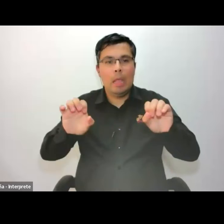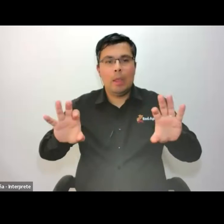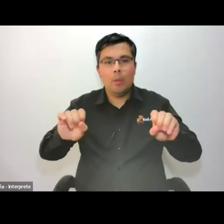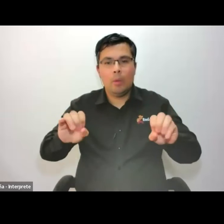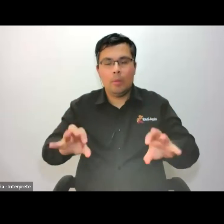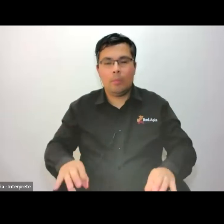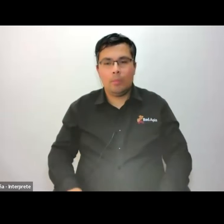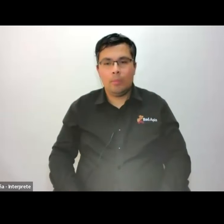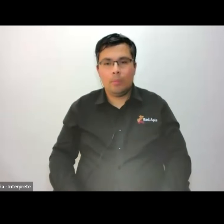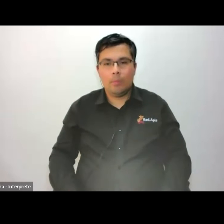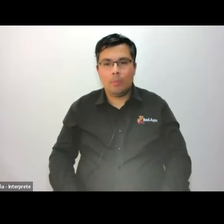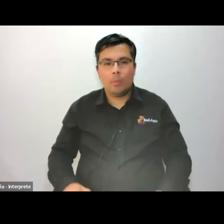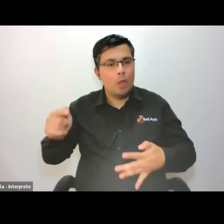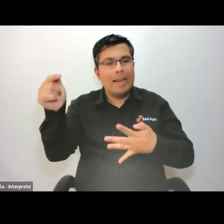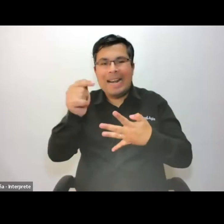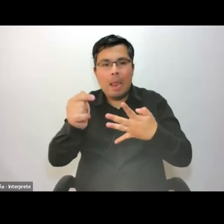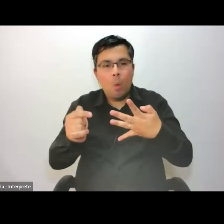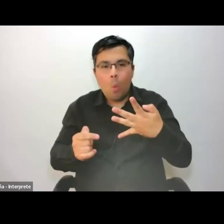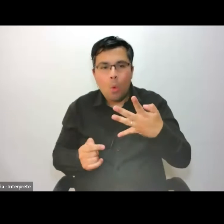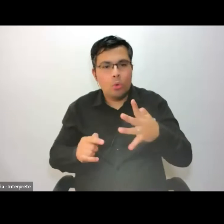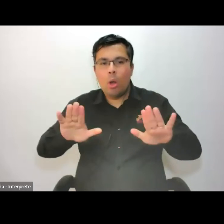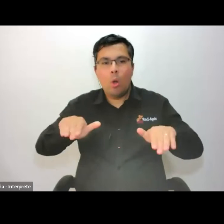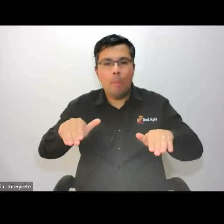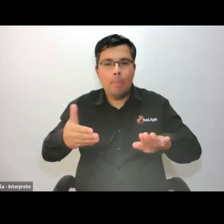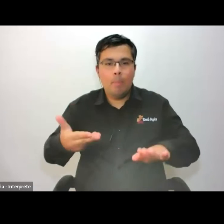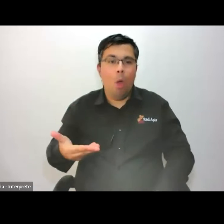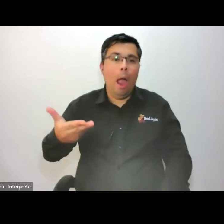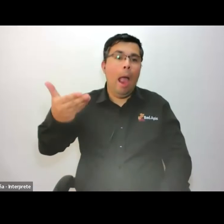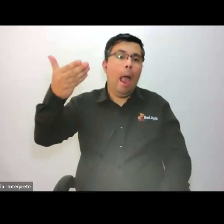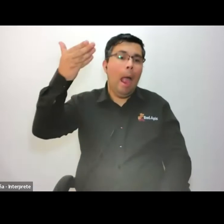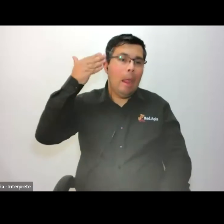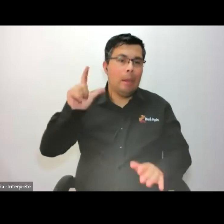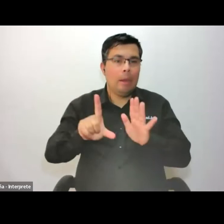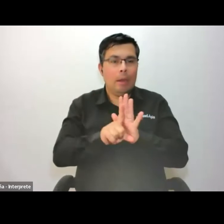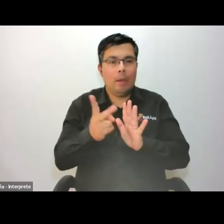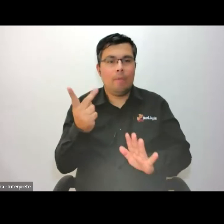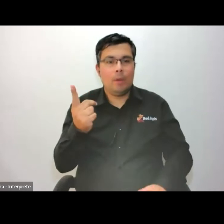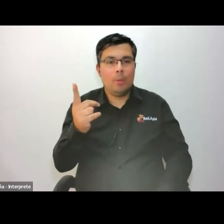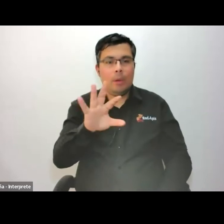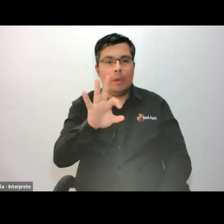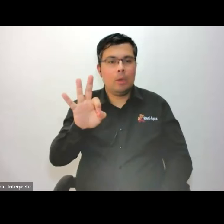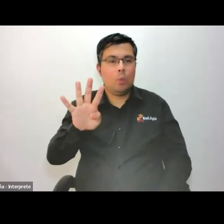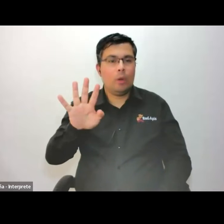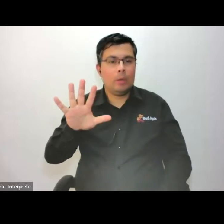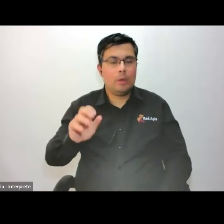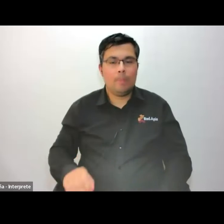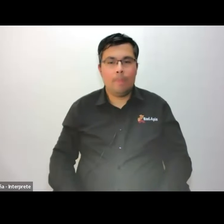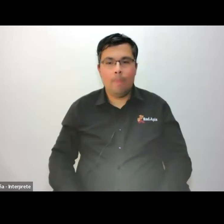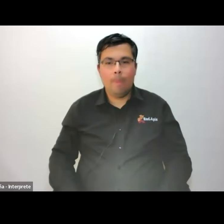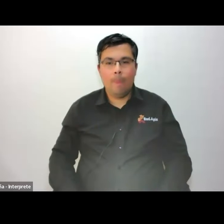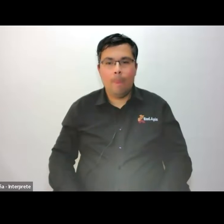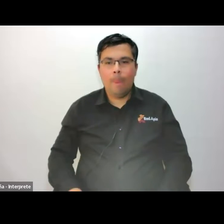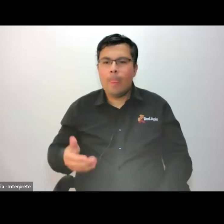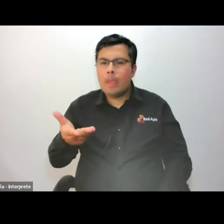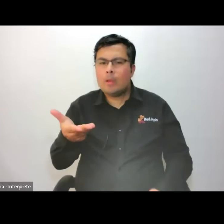recursos siguen siendo los mismos a la anterioridad, antes de la ley 20.545. Y eso quiere decir que